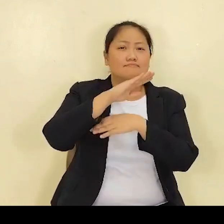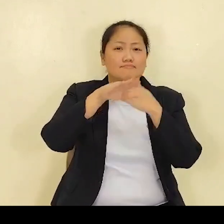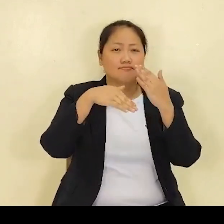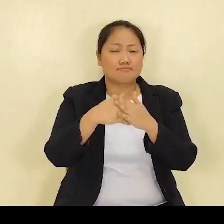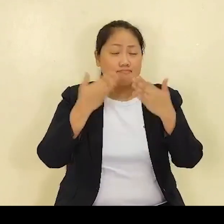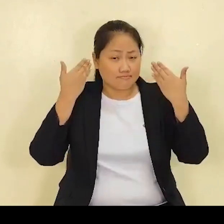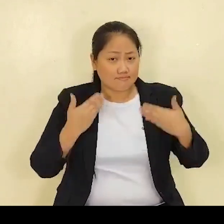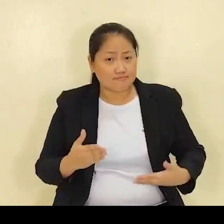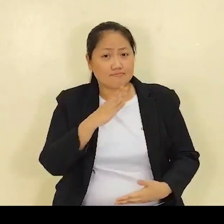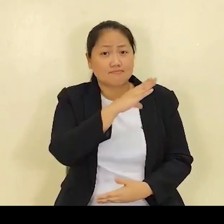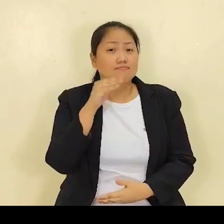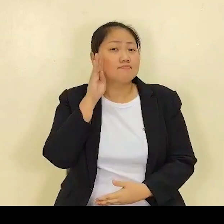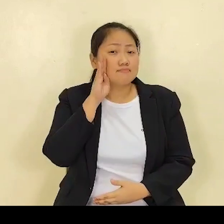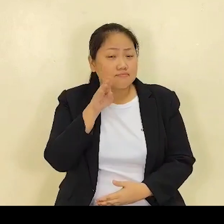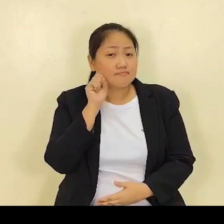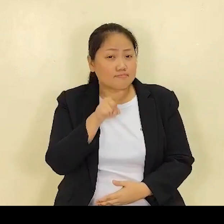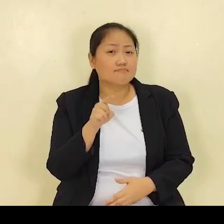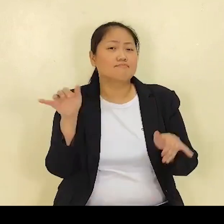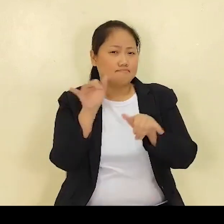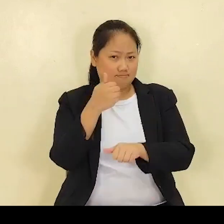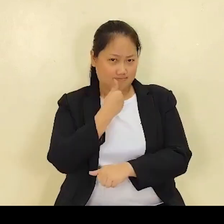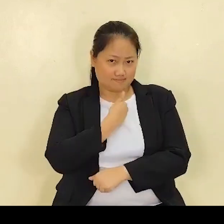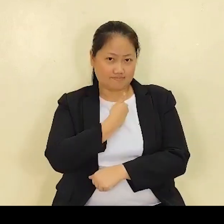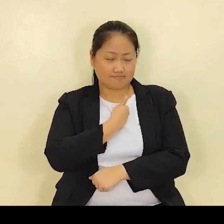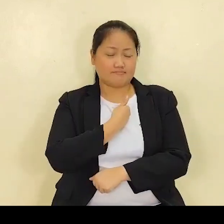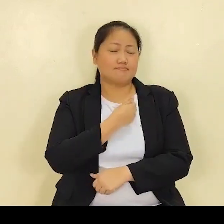at ang kapwa gaya ng sarili?